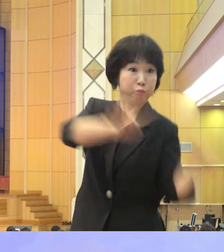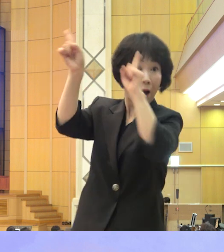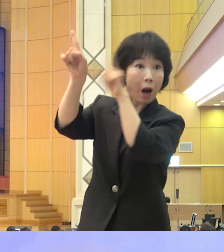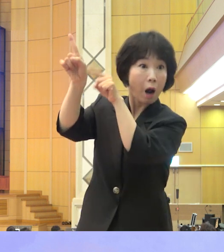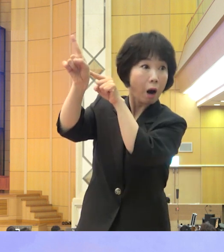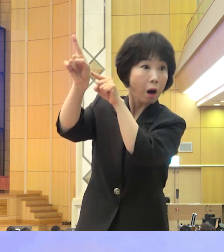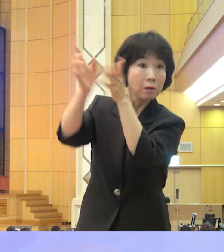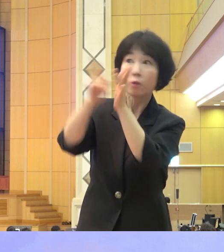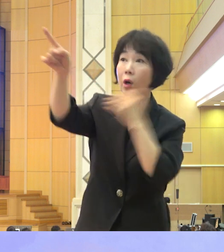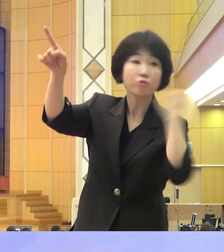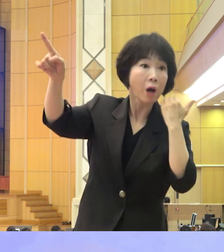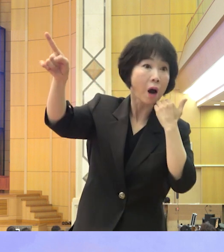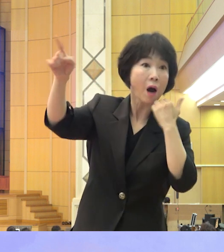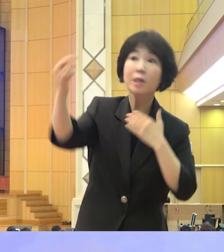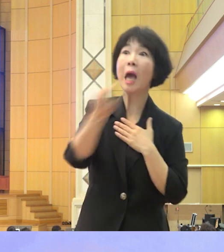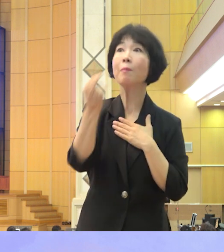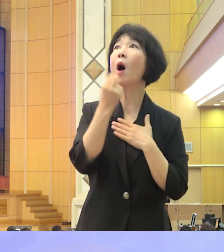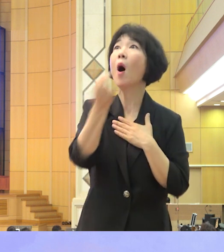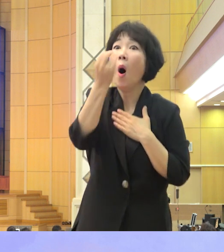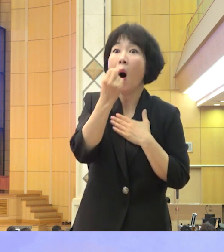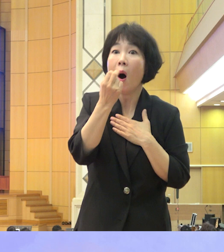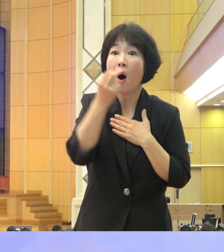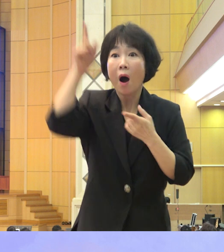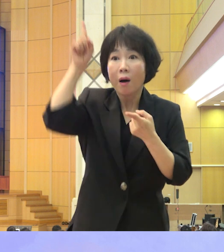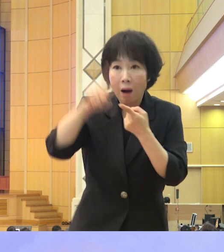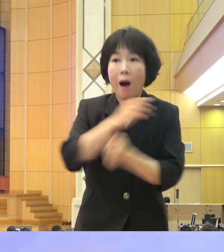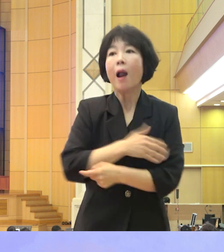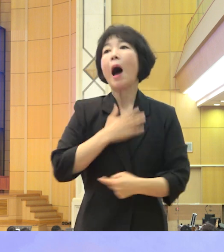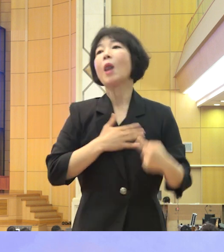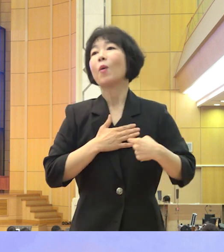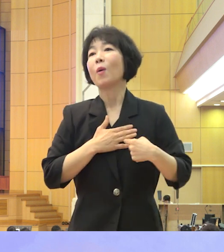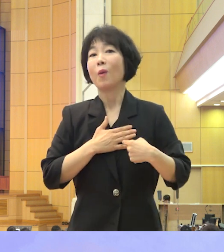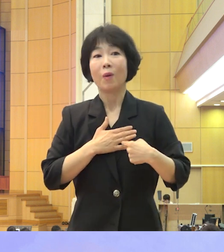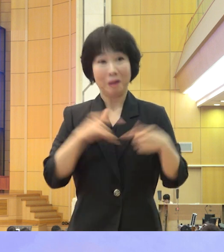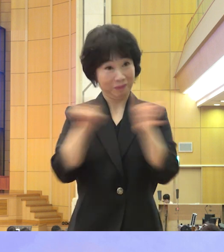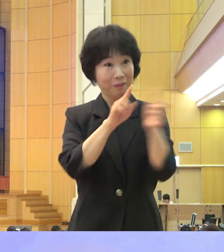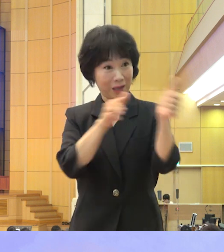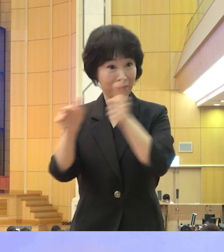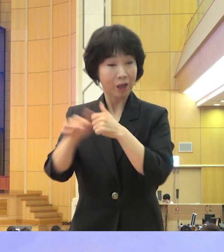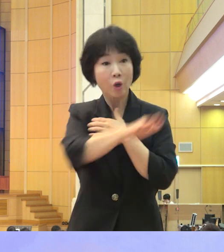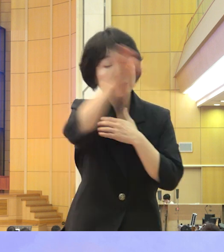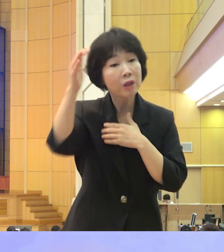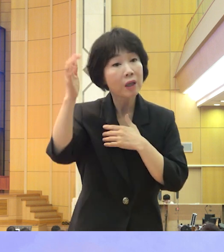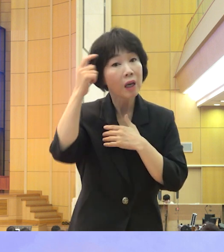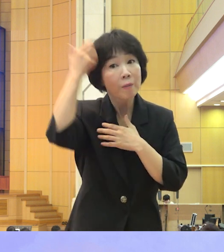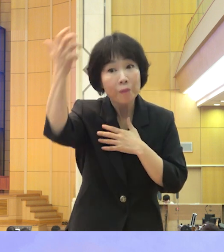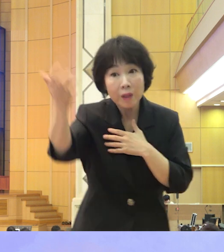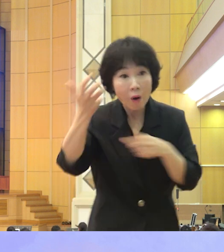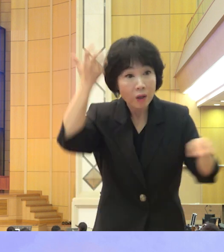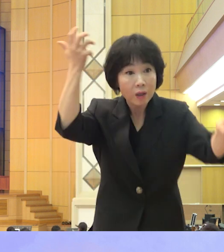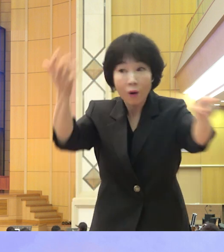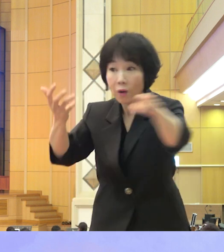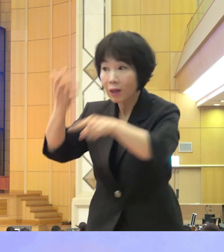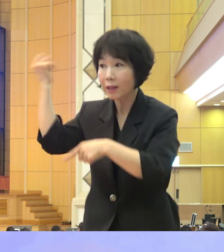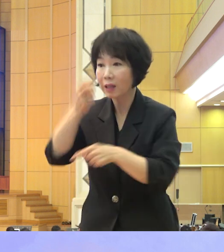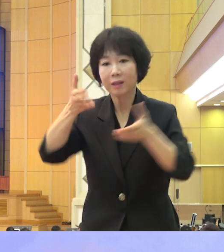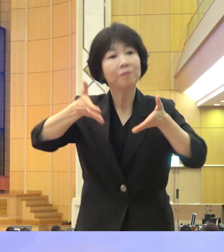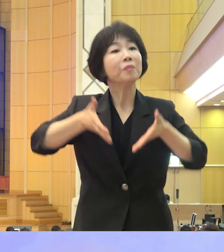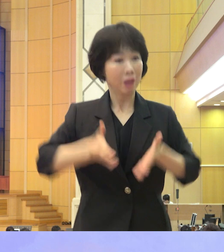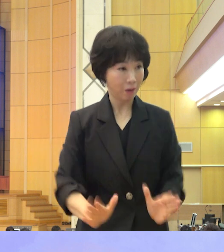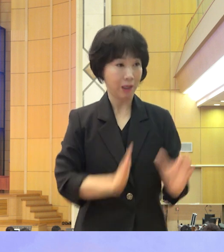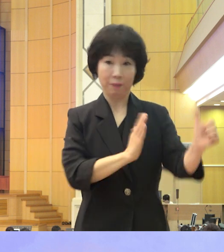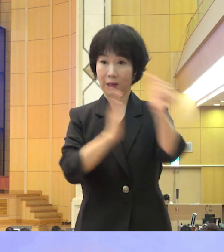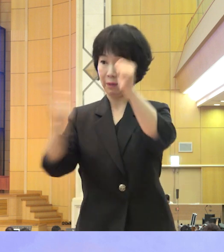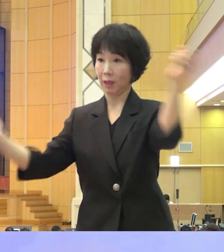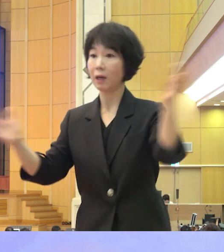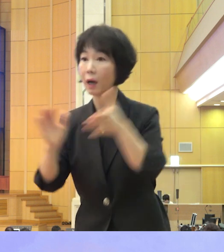여러분 정말 예수 믿고 영적으로 거듭나서 예수님 요한복음 3장 이렇게 말했잖아요. 육으로